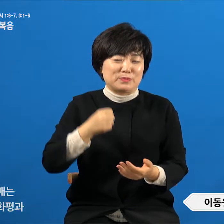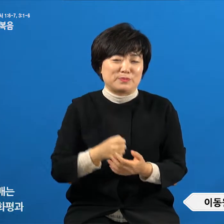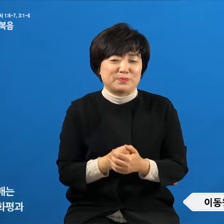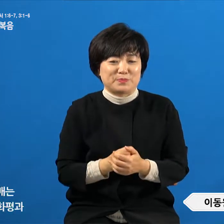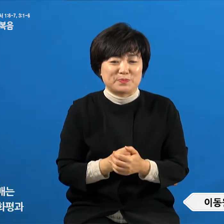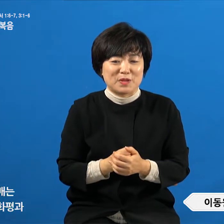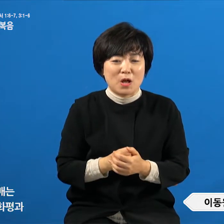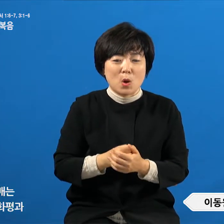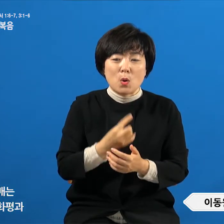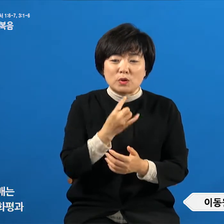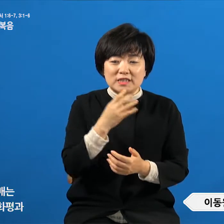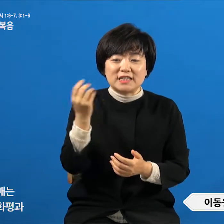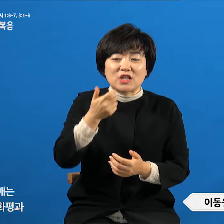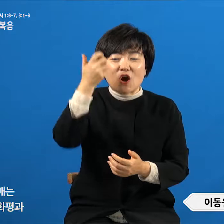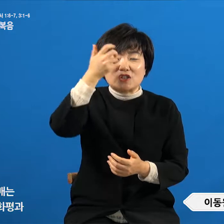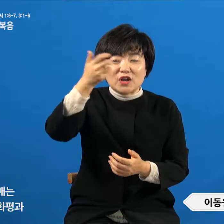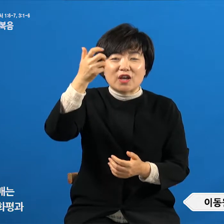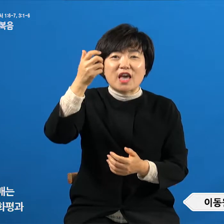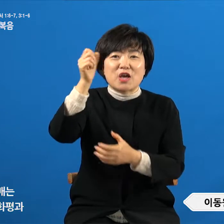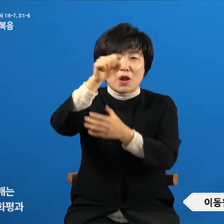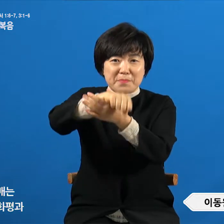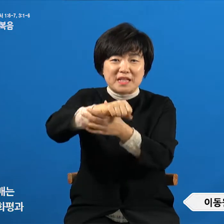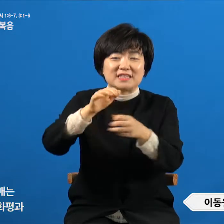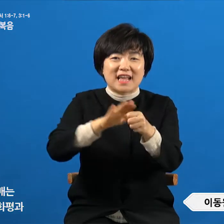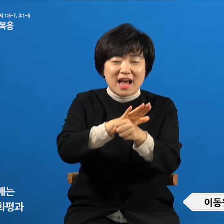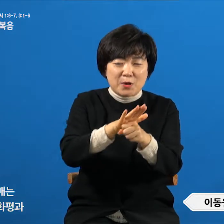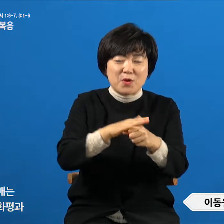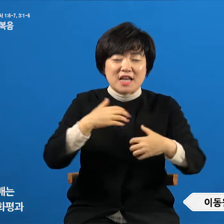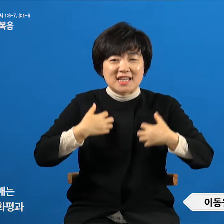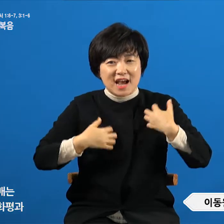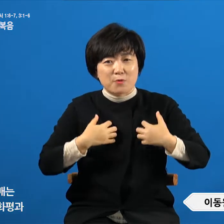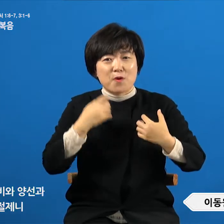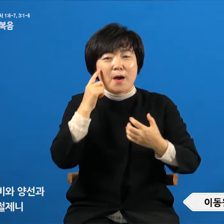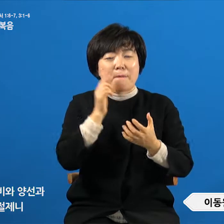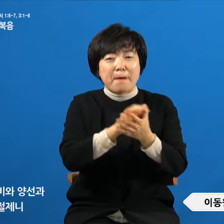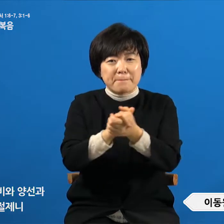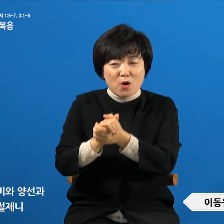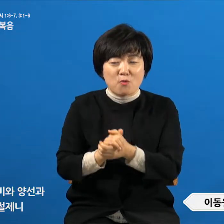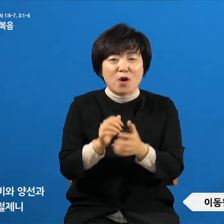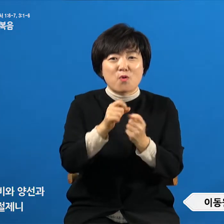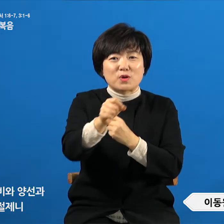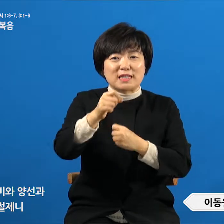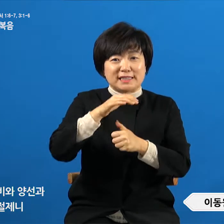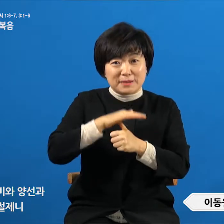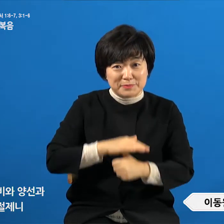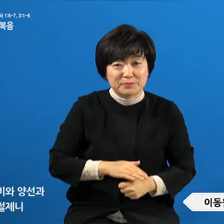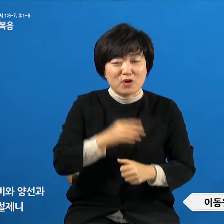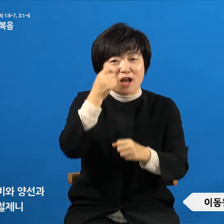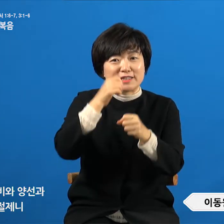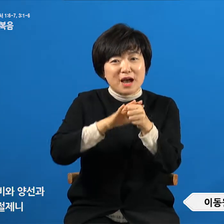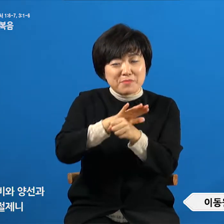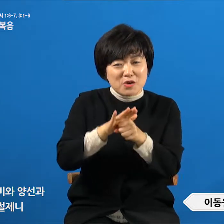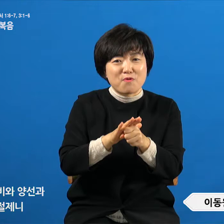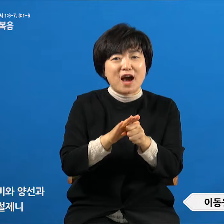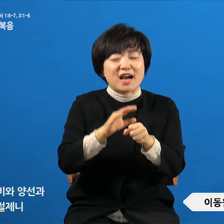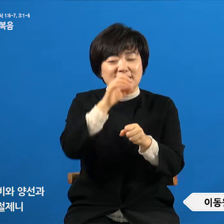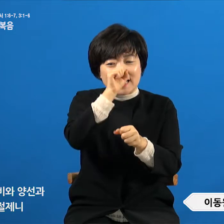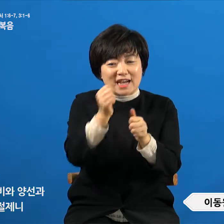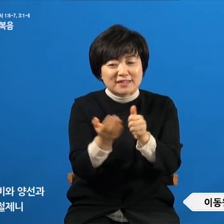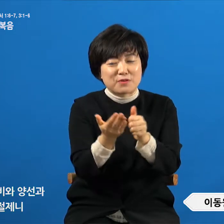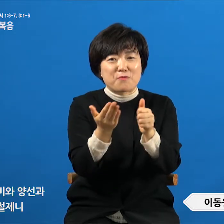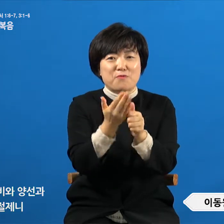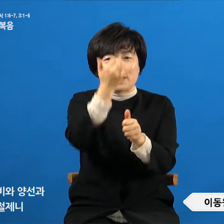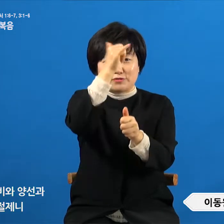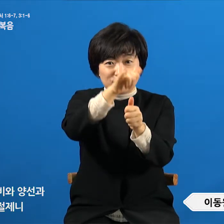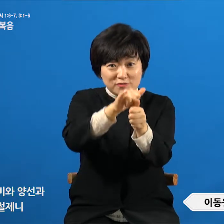자, 오직 성령의 열매는 그 다음에 뭐예요? 사랑과 희락과 화평과 오래 참음과 자비와